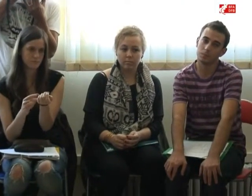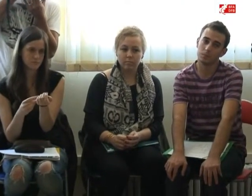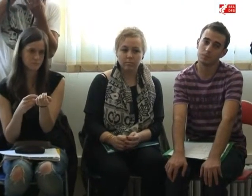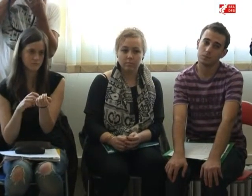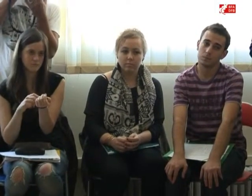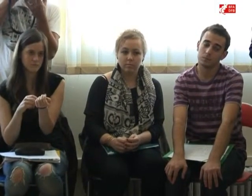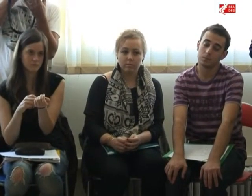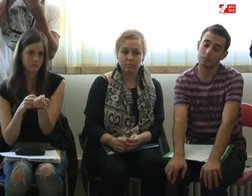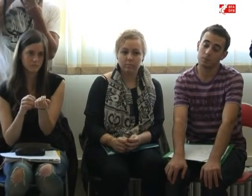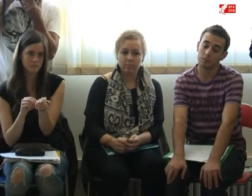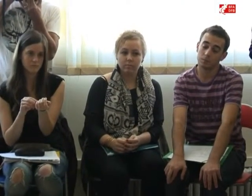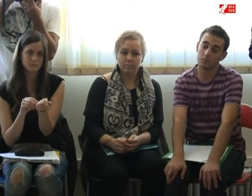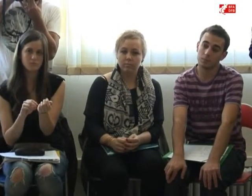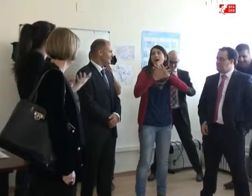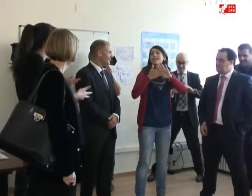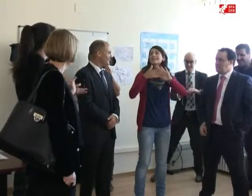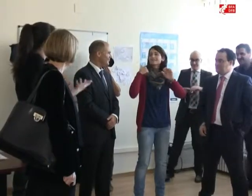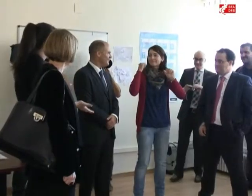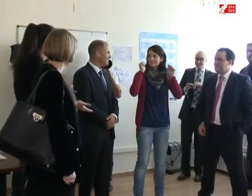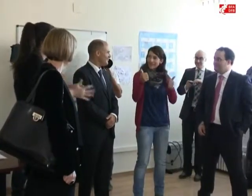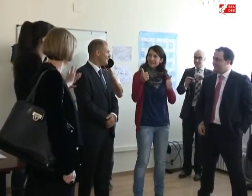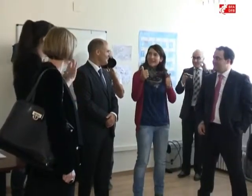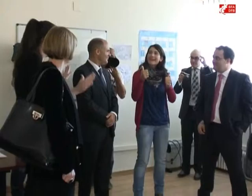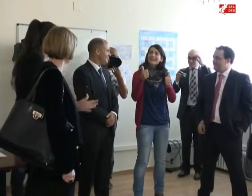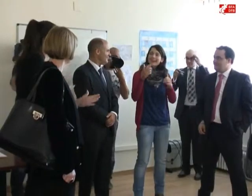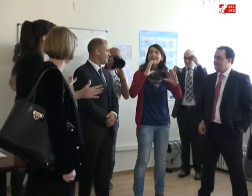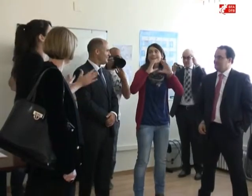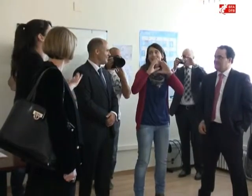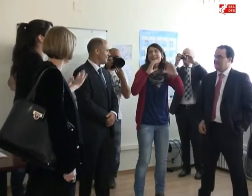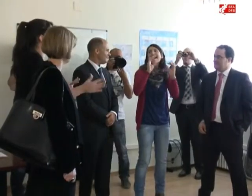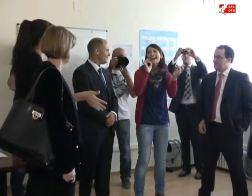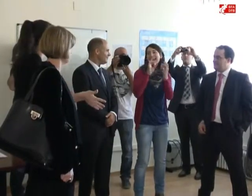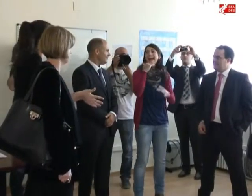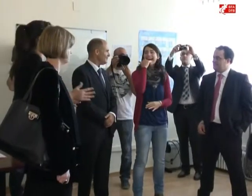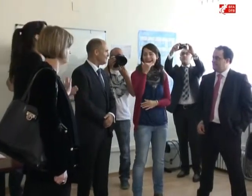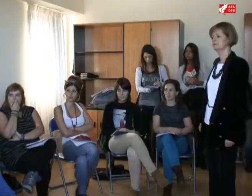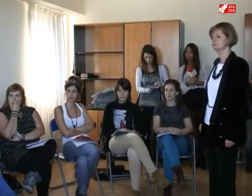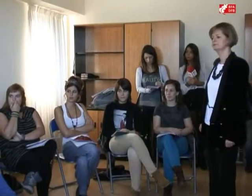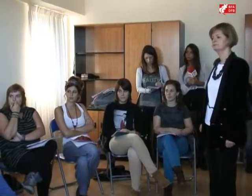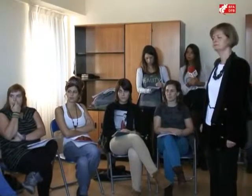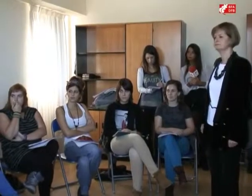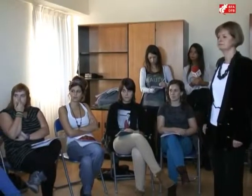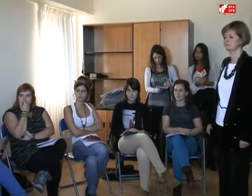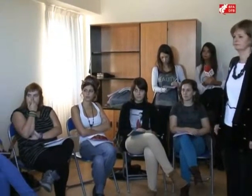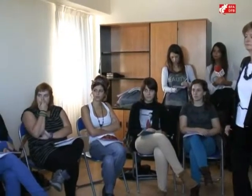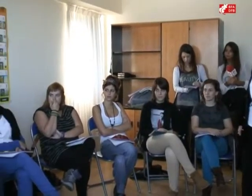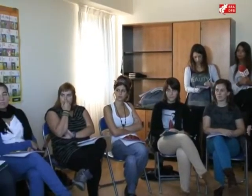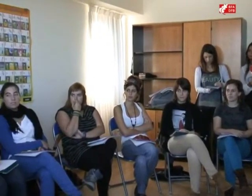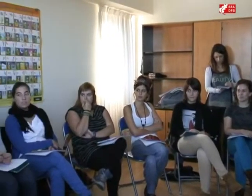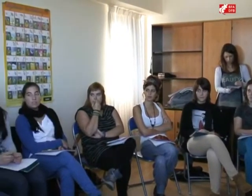menos, pero algo sí que entiendes. Sí. Poco a poco practicando sin intérprete, entre ellos y nosotros. Porque sí que se puede hacer con un intérprete, normalmente en sus colegios